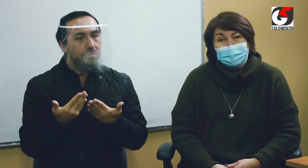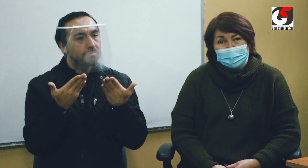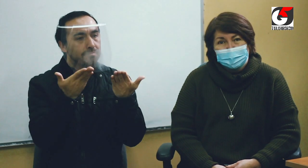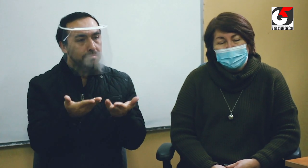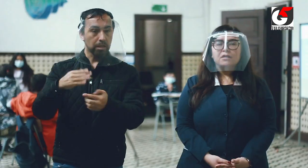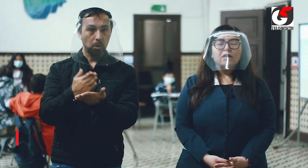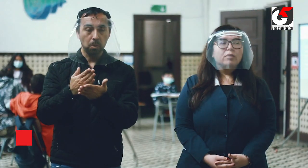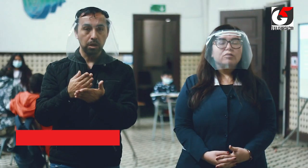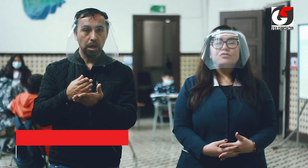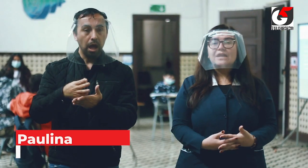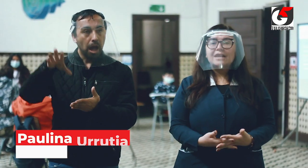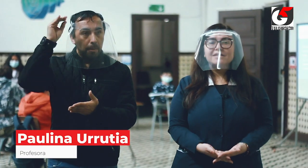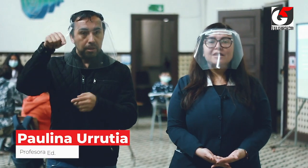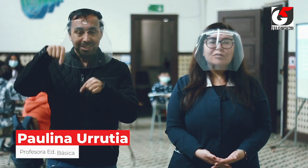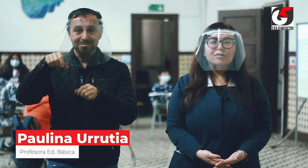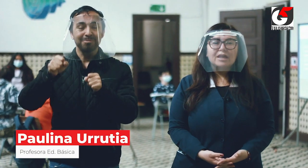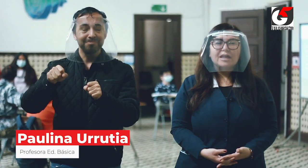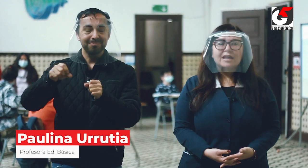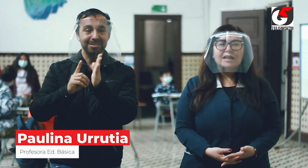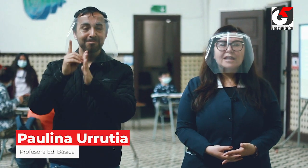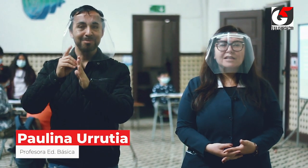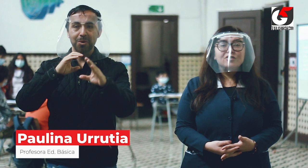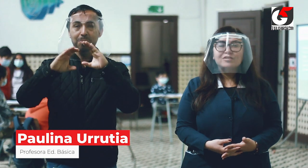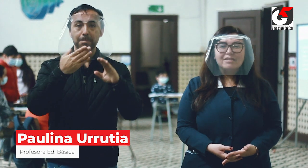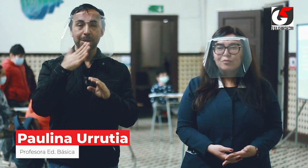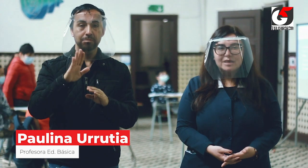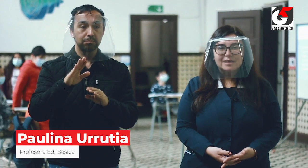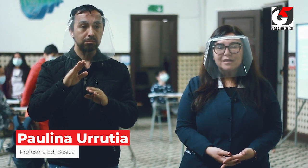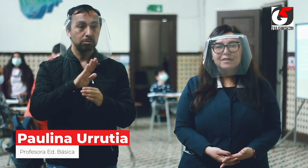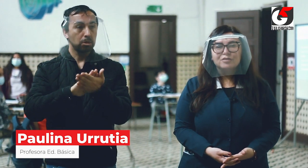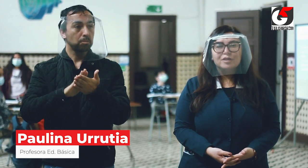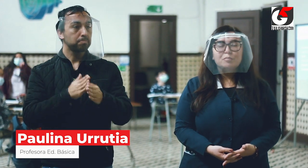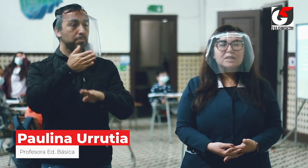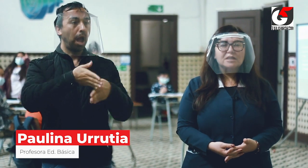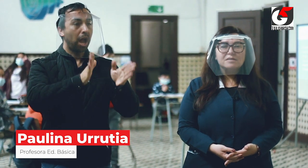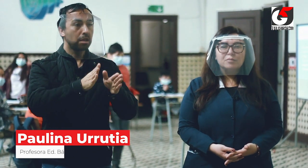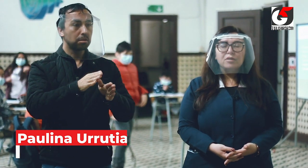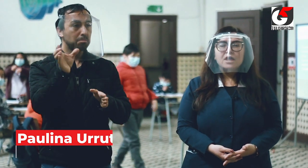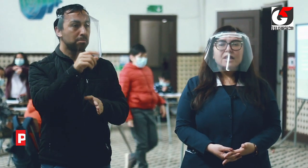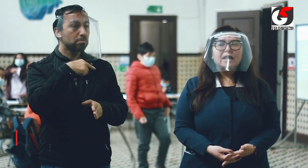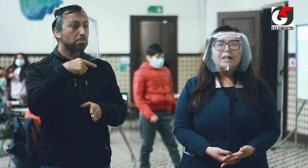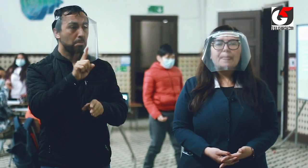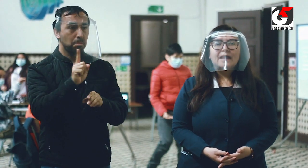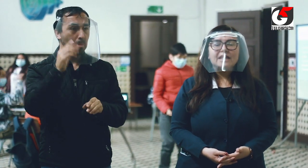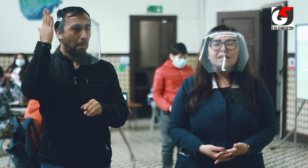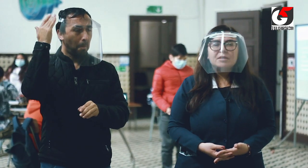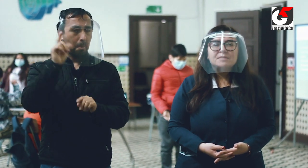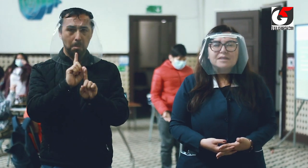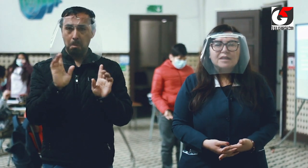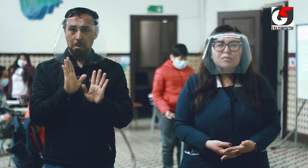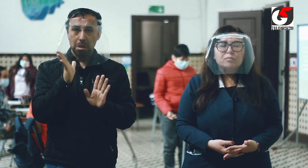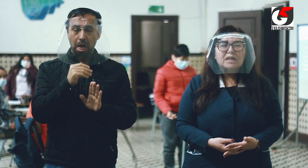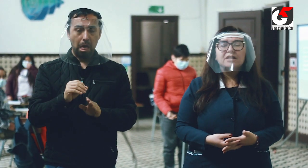más inclusiva. Cuando ellos salen al exterior, la gente no sabe lengua de señas. Entonces es importantísimo que la gente